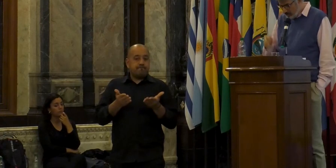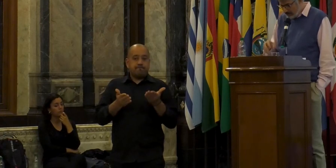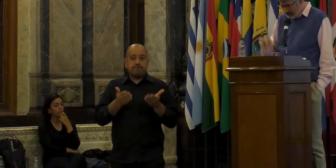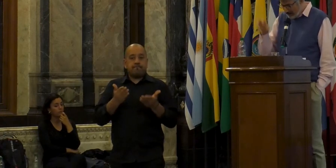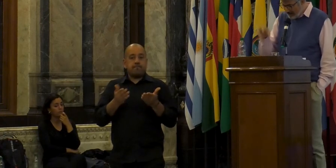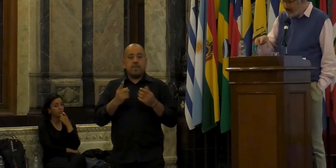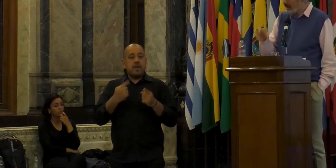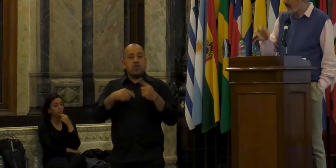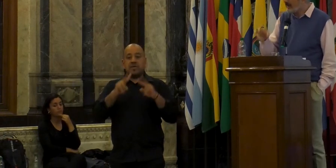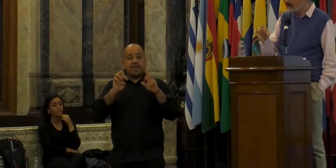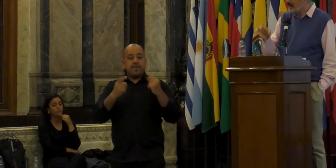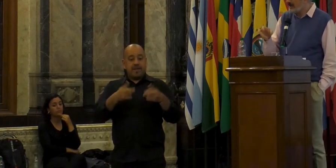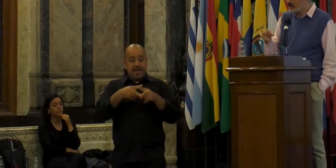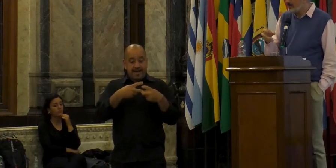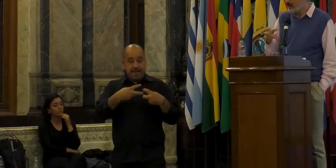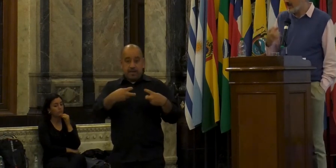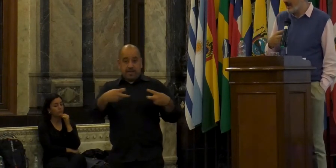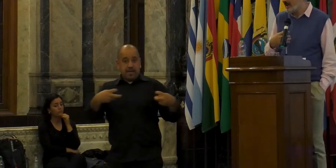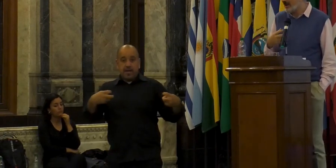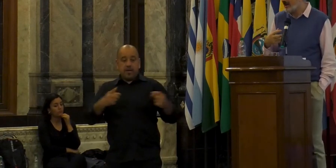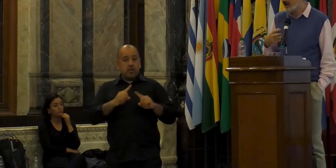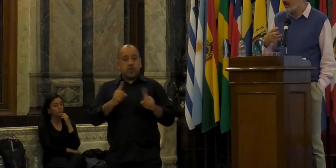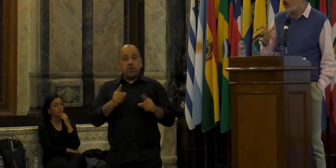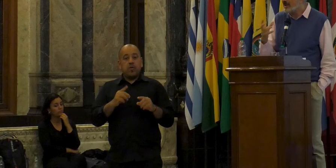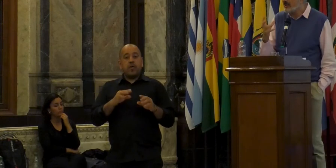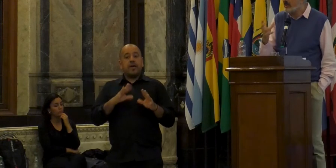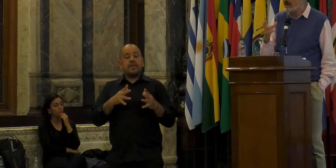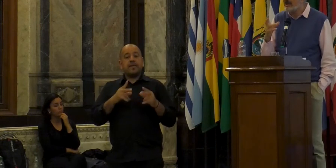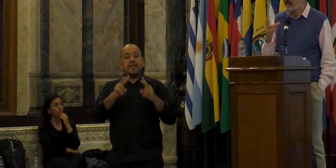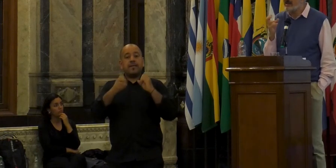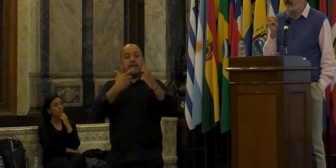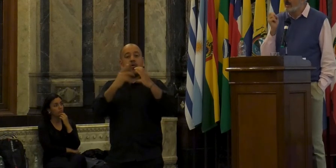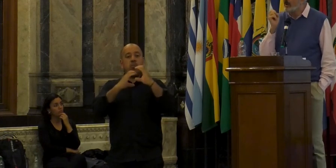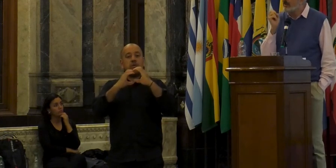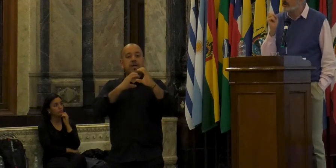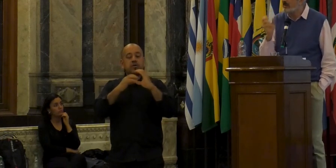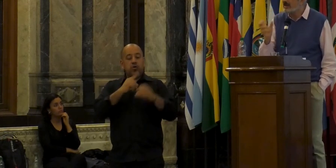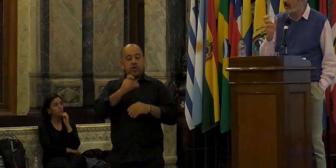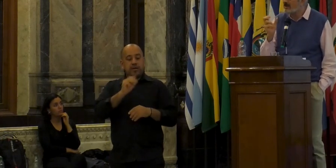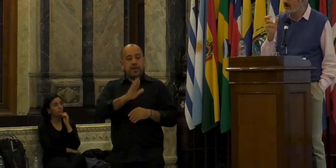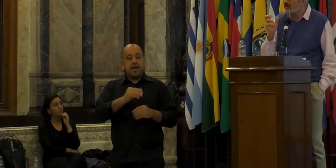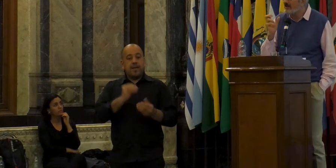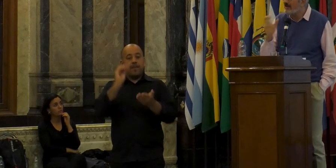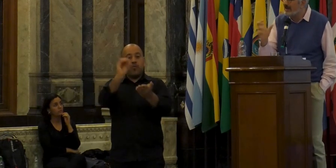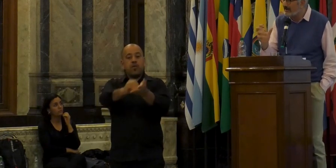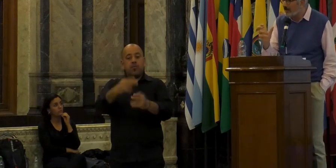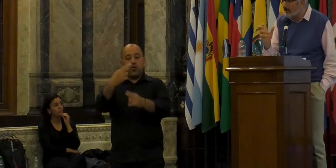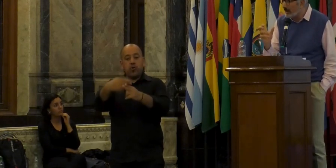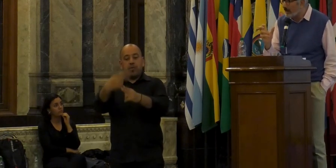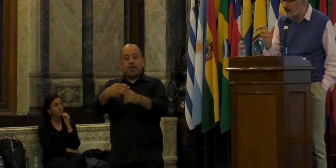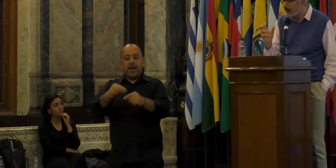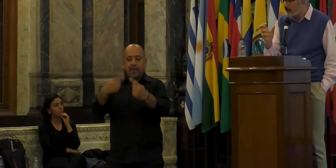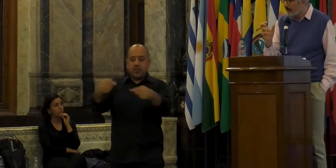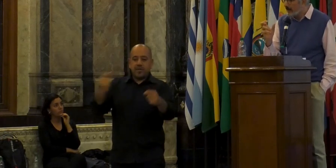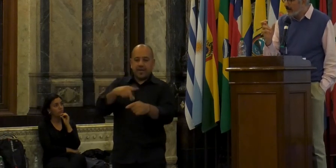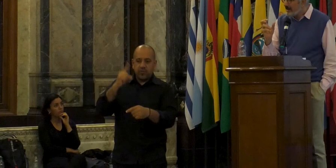digamos, no es la gramática, sino esto que llama Lehrer comunicación crítica. Dice, ponemos nombres a cosas que son difíciles de